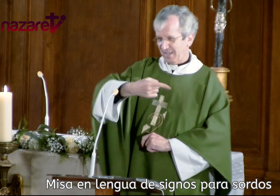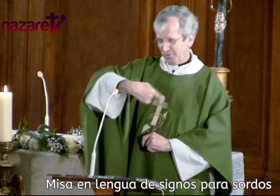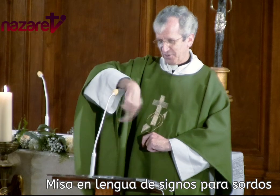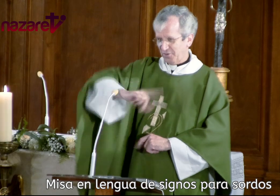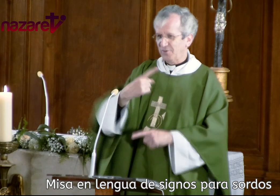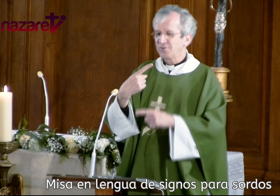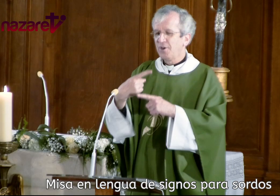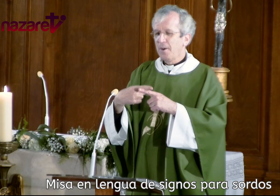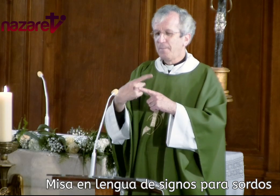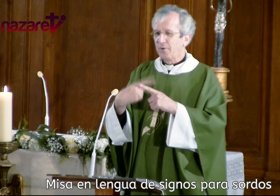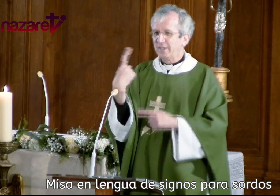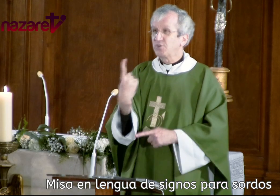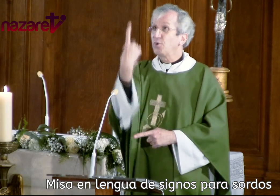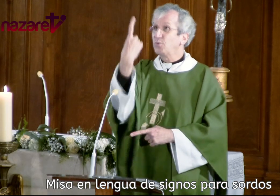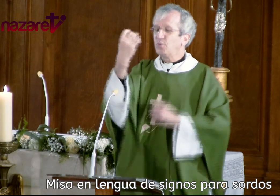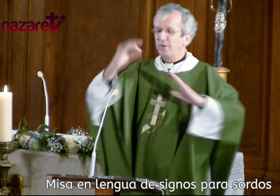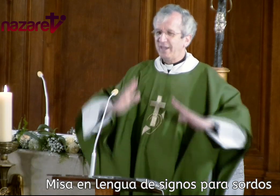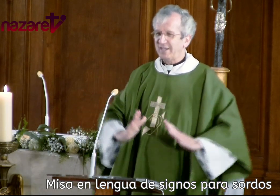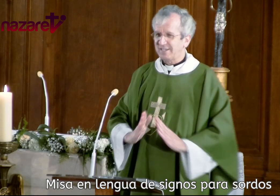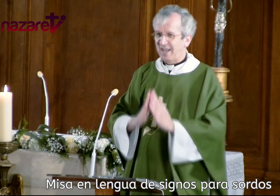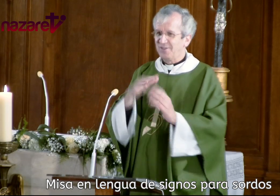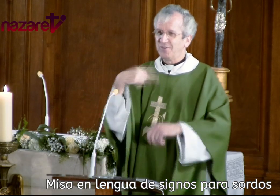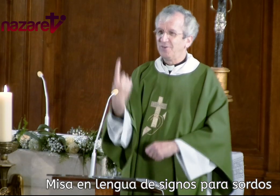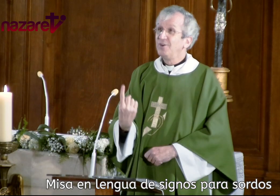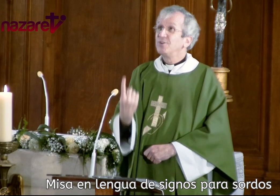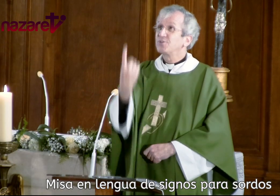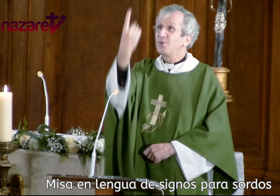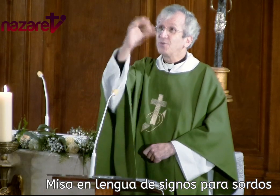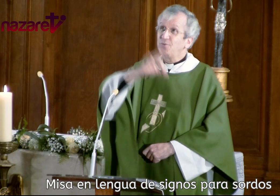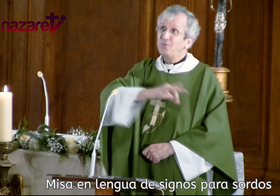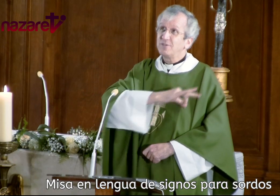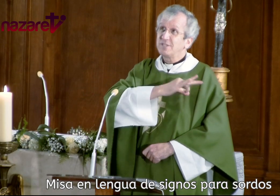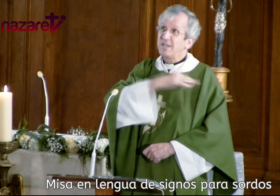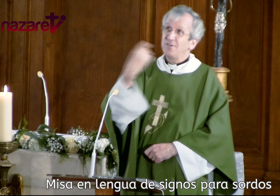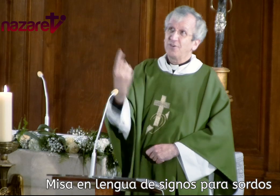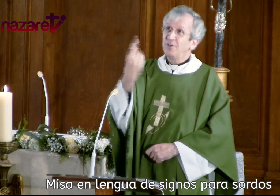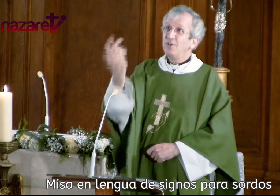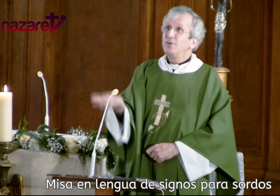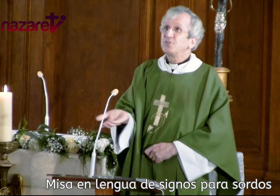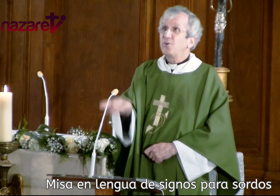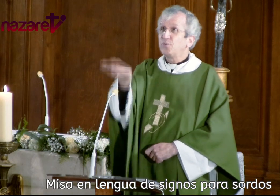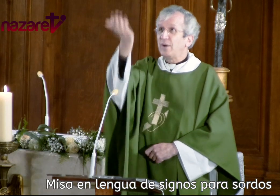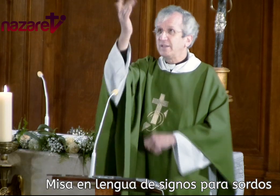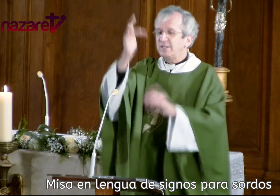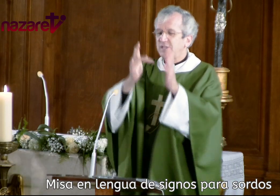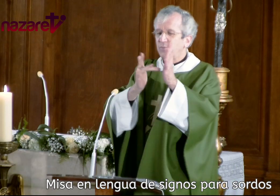nosotros porque solo tú eres santo solo tú señor solo tú altísimo